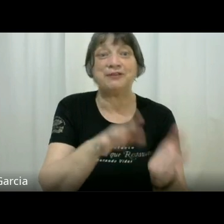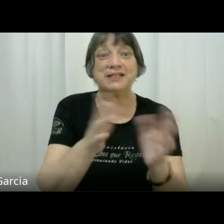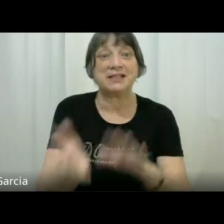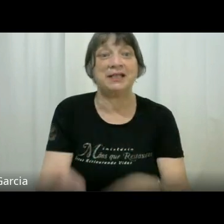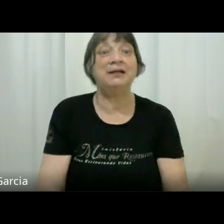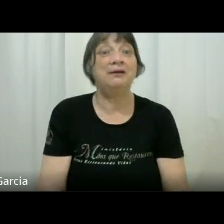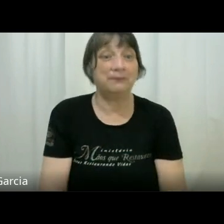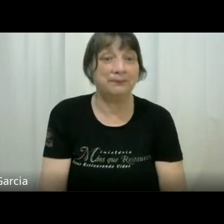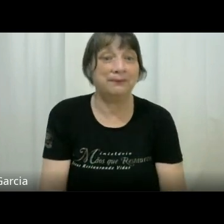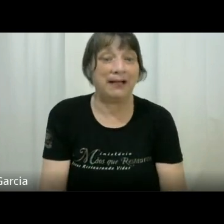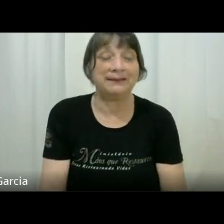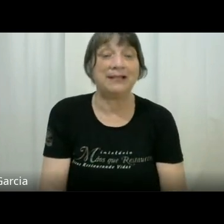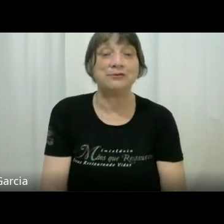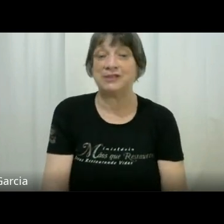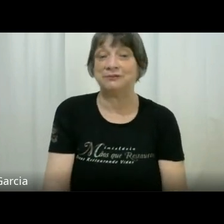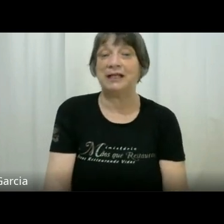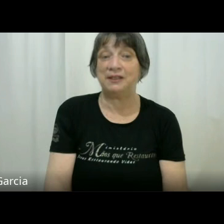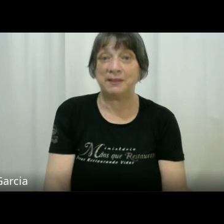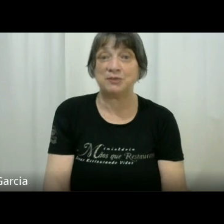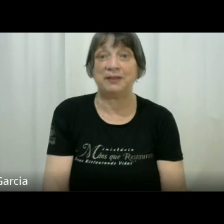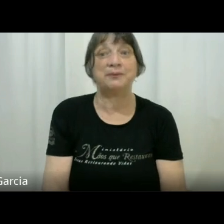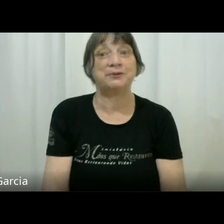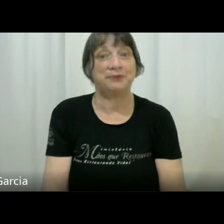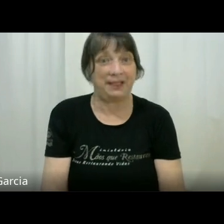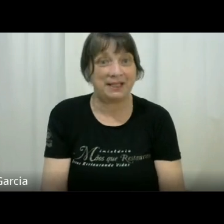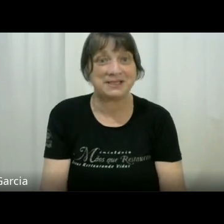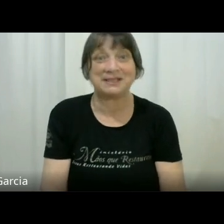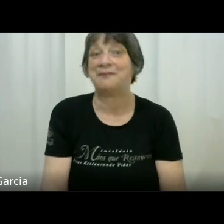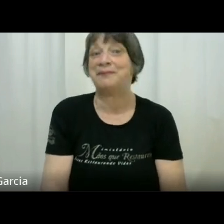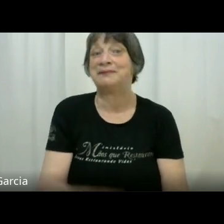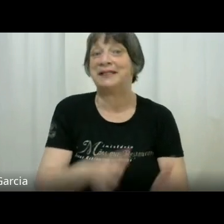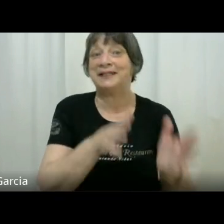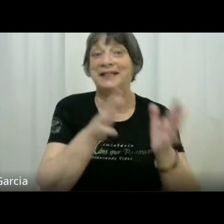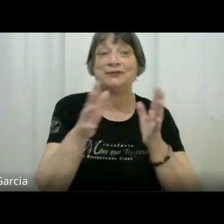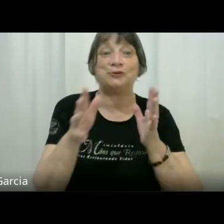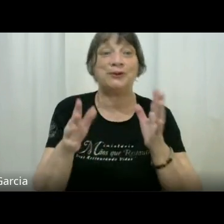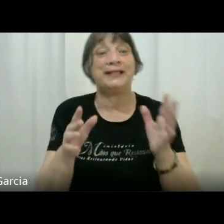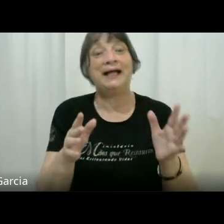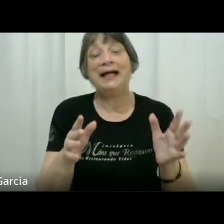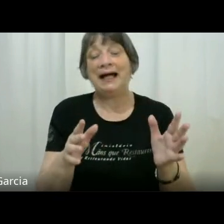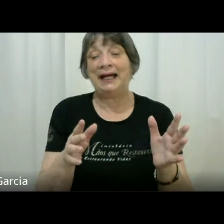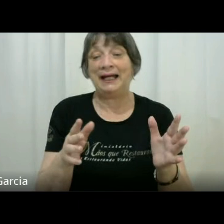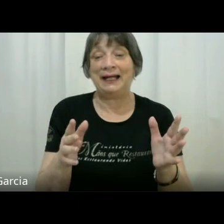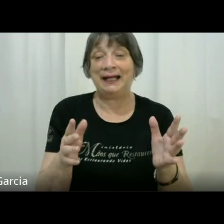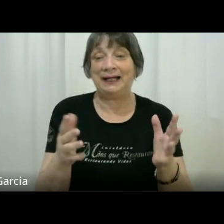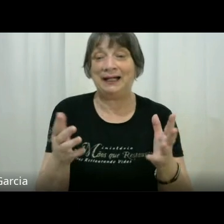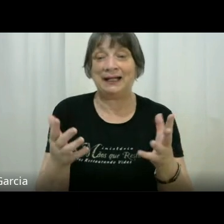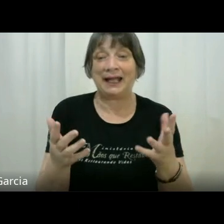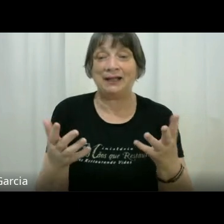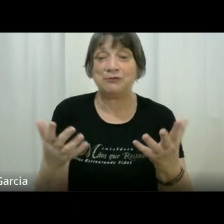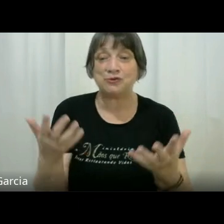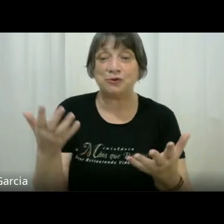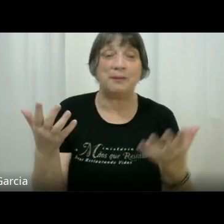gente fazer a tradução da Libras para o português, também tem que criar toda